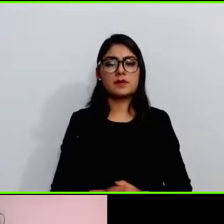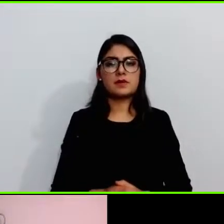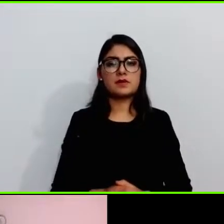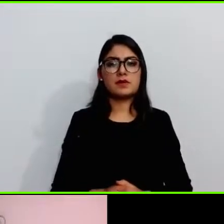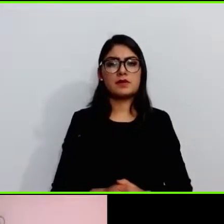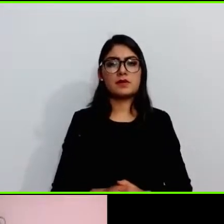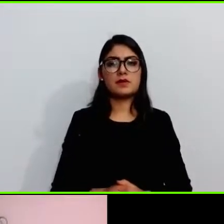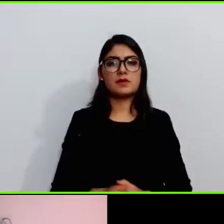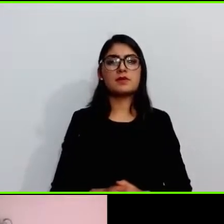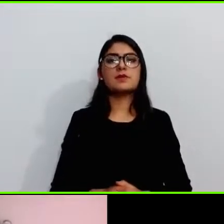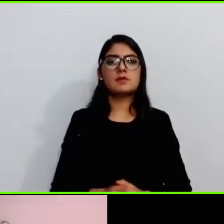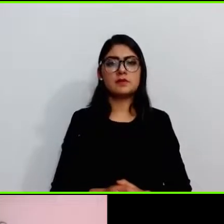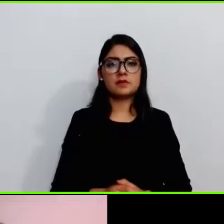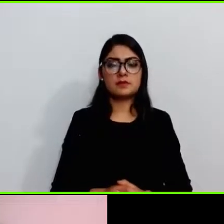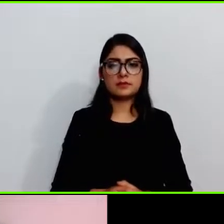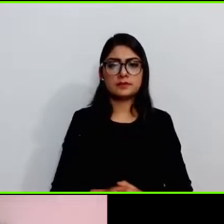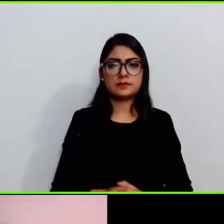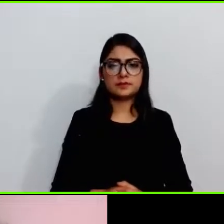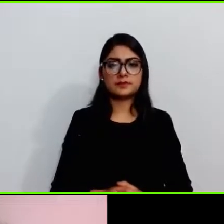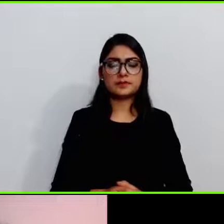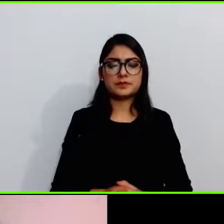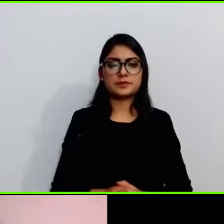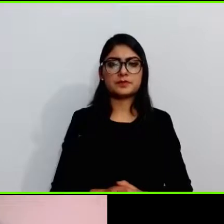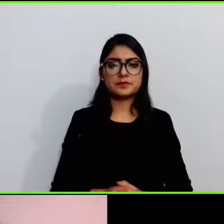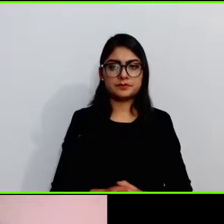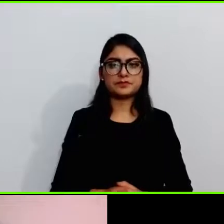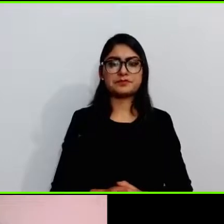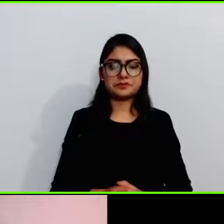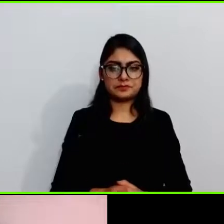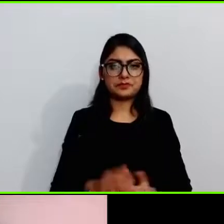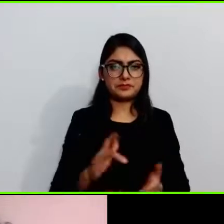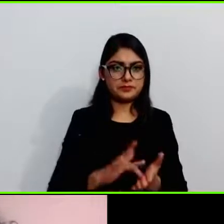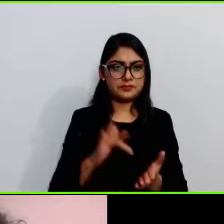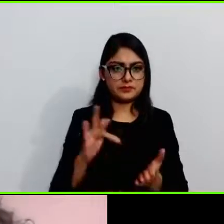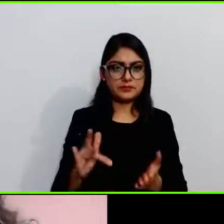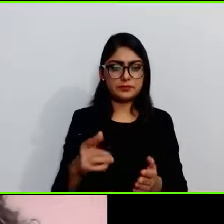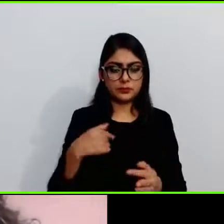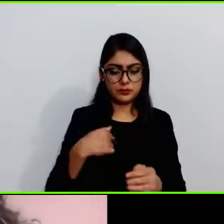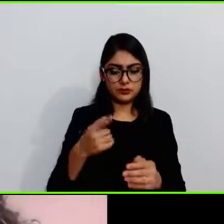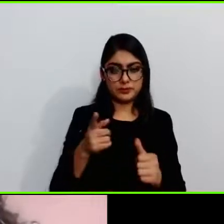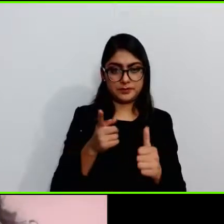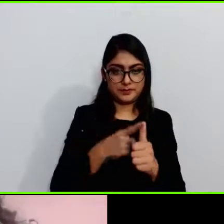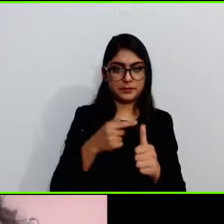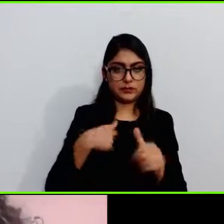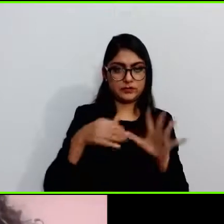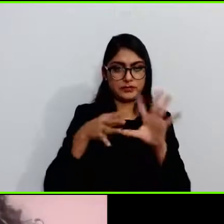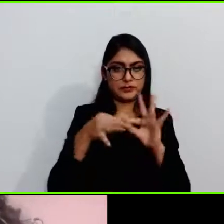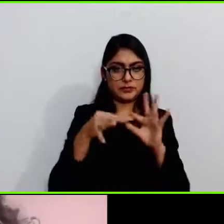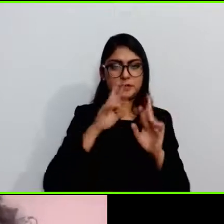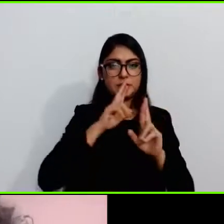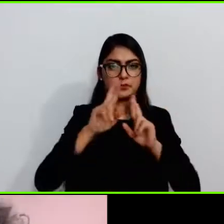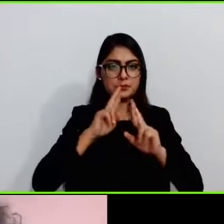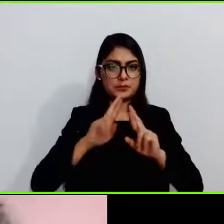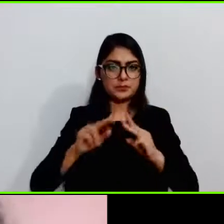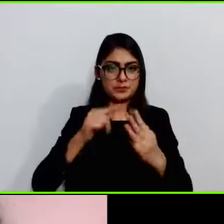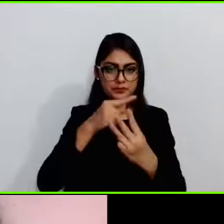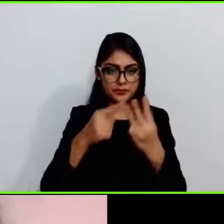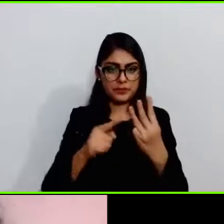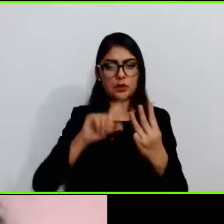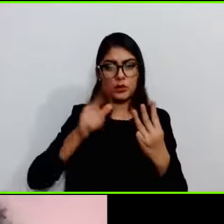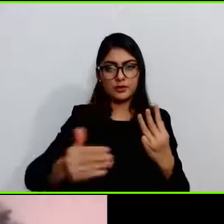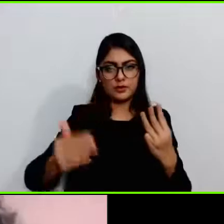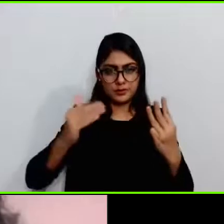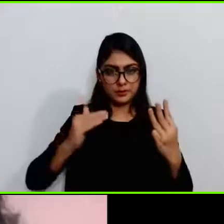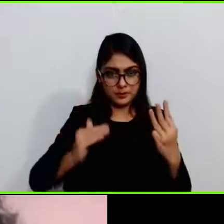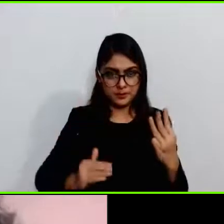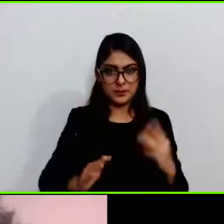Sí, gracias, Lourdes. Si quieres, puedo contestar a estas tres y después podemos gracias. Seguir con otras.